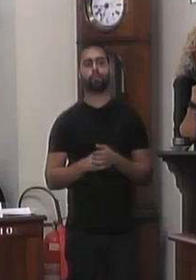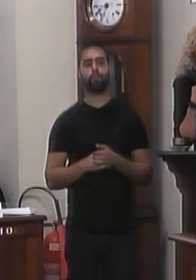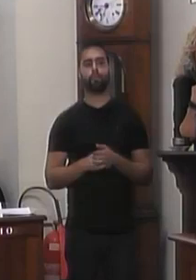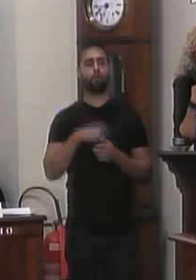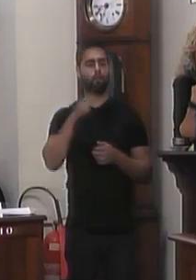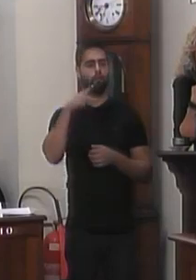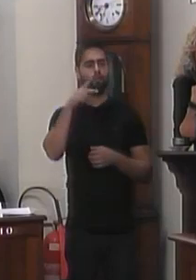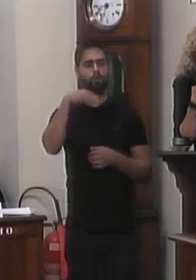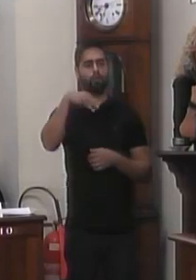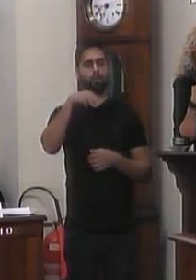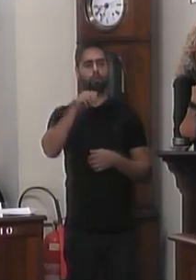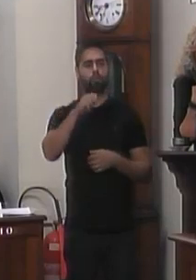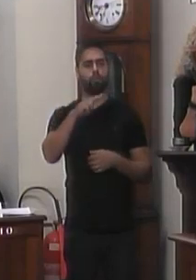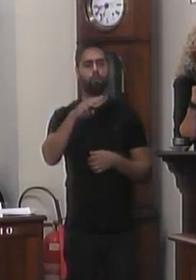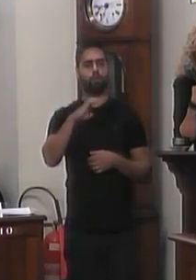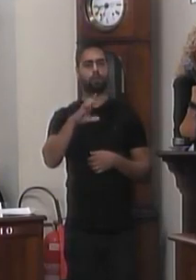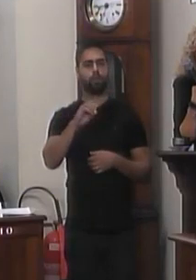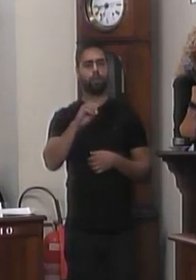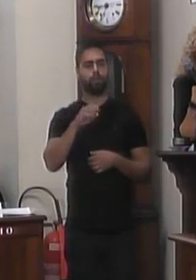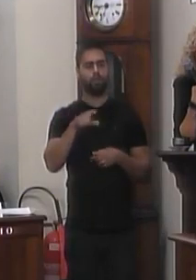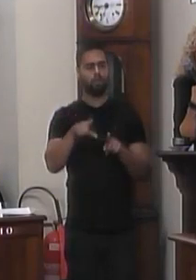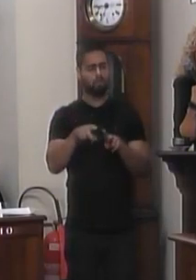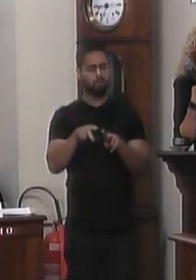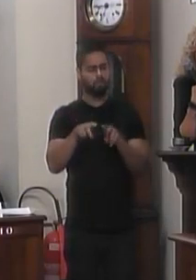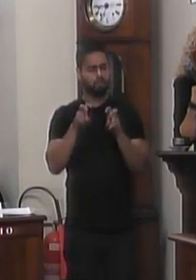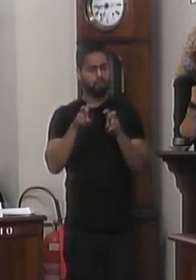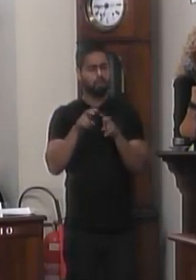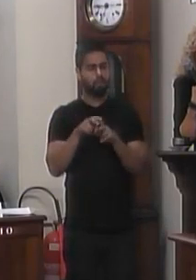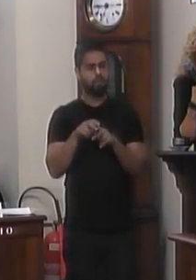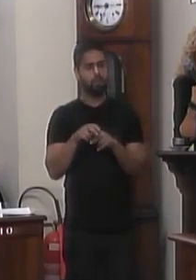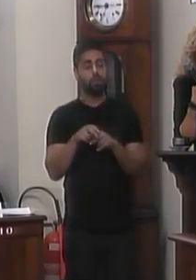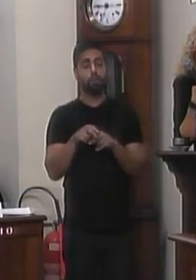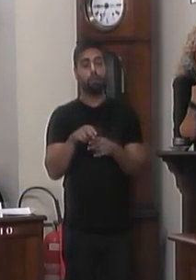mesma coisa que eu percebi, na questão da pasta